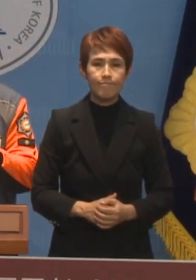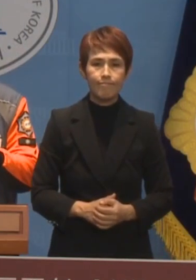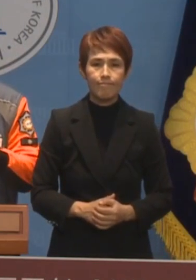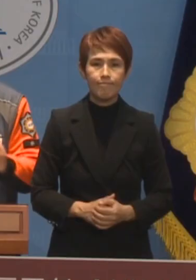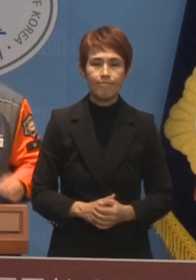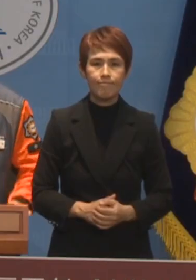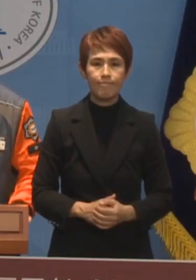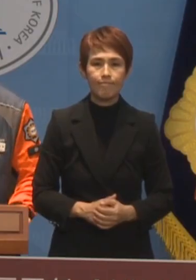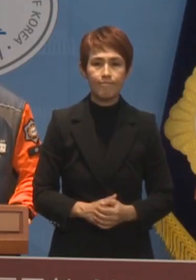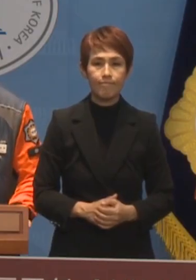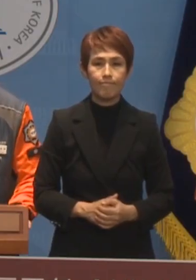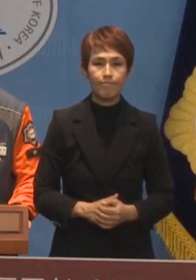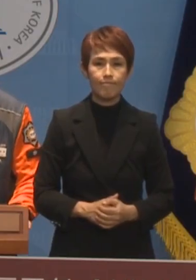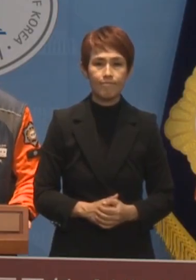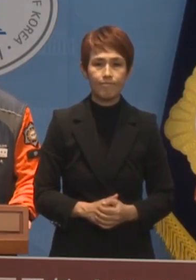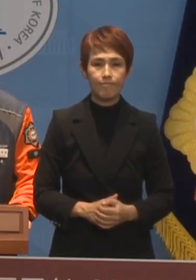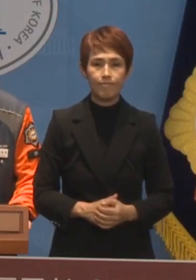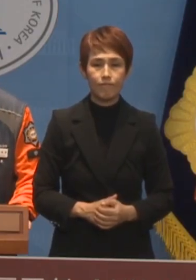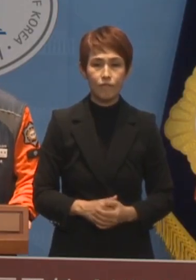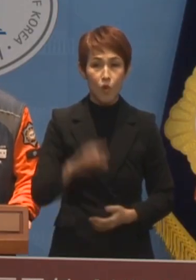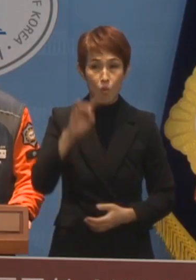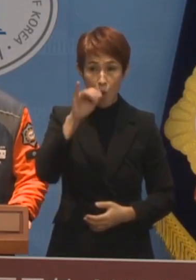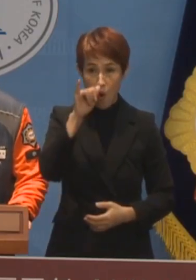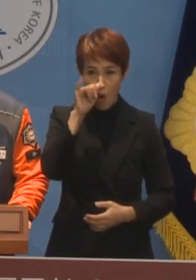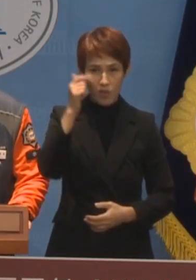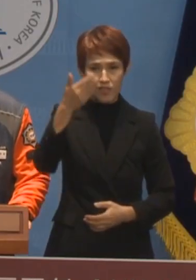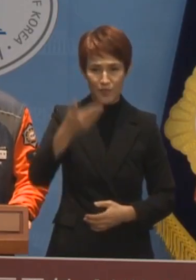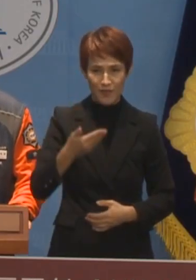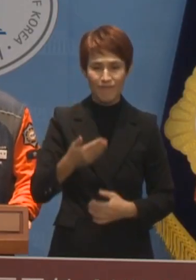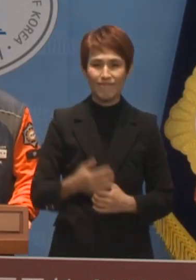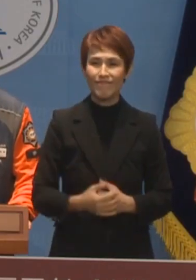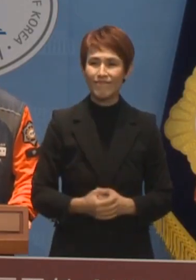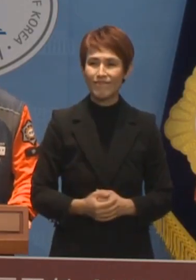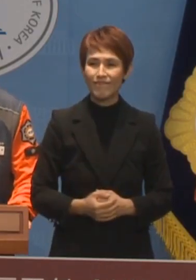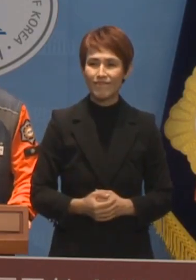다음으로 기자님들 궁금한 사항을 질문 받도록 하겠습니다.